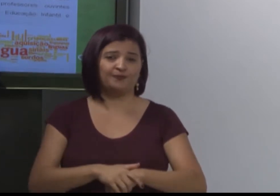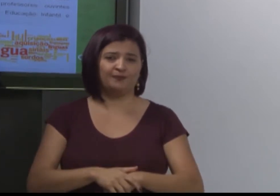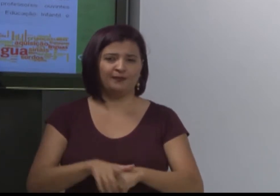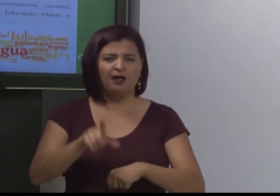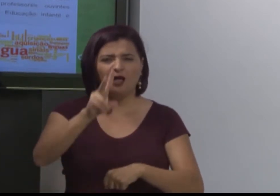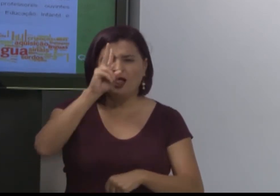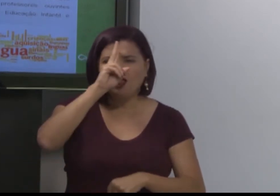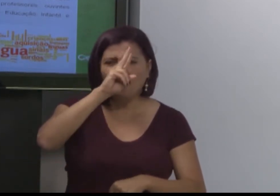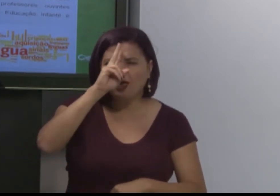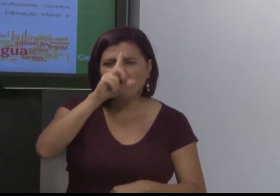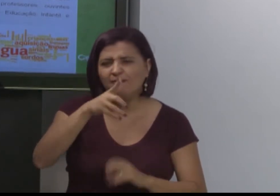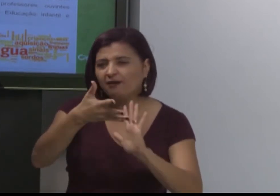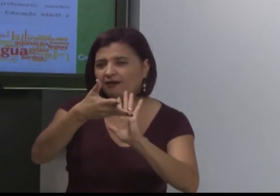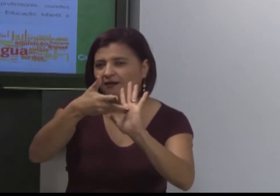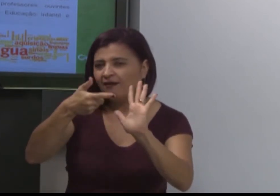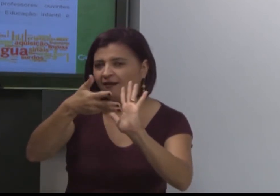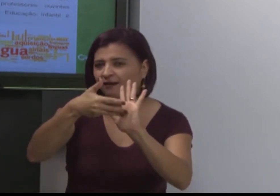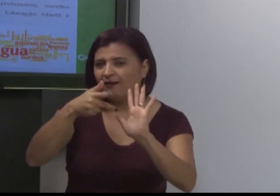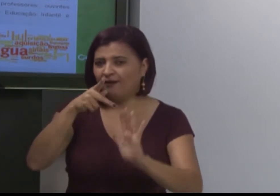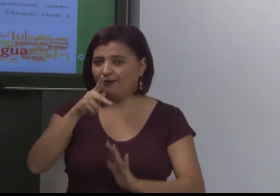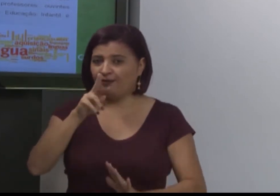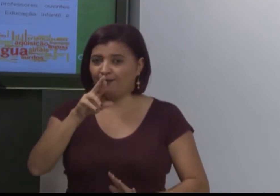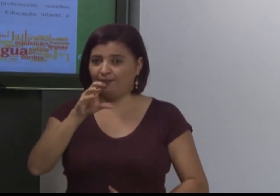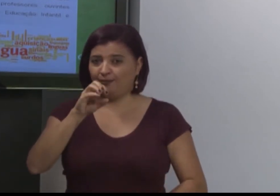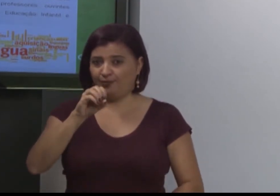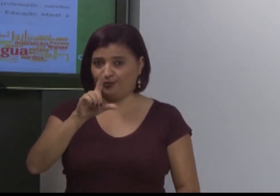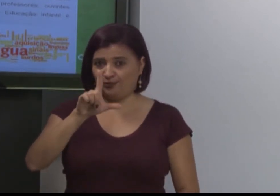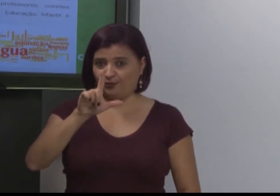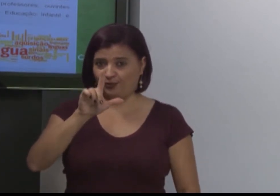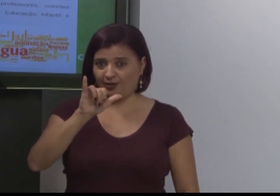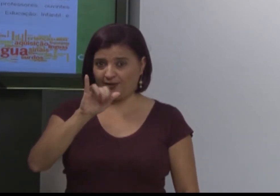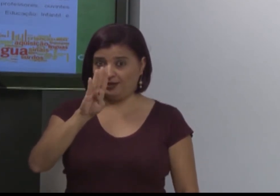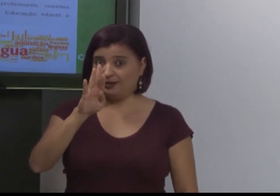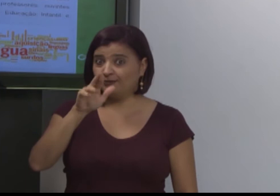mestres, doutores. Lembram do ProLibras?